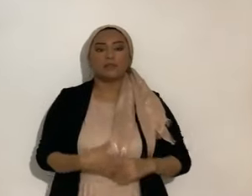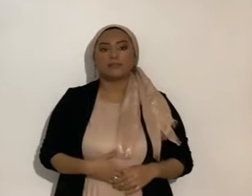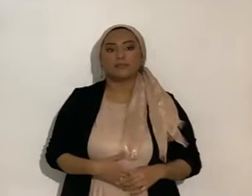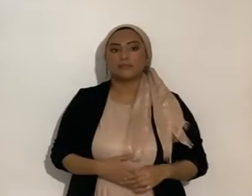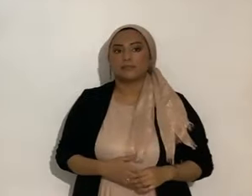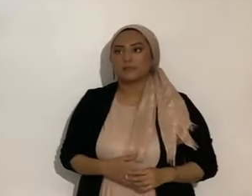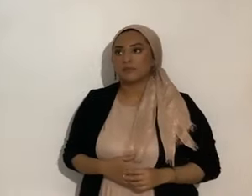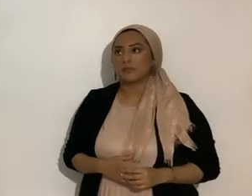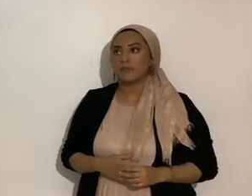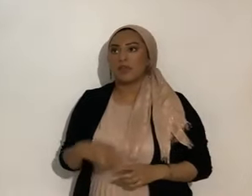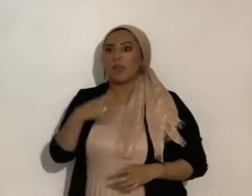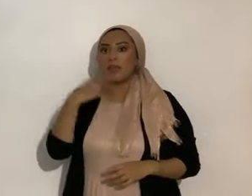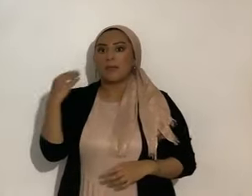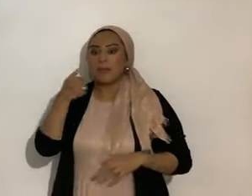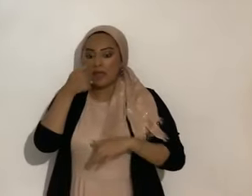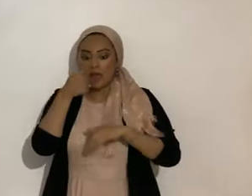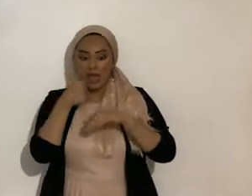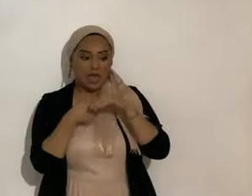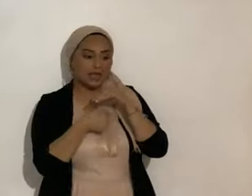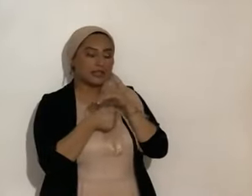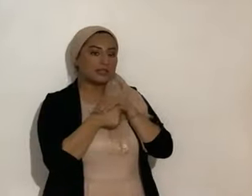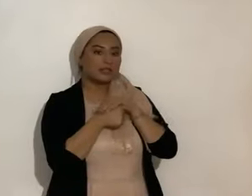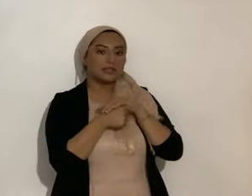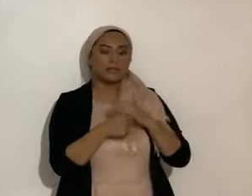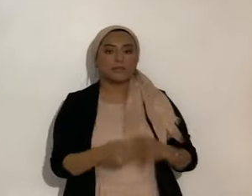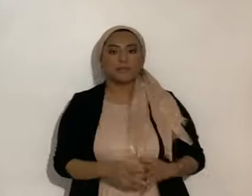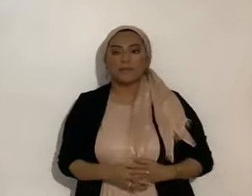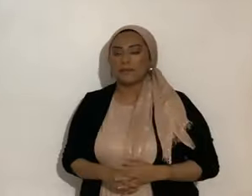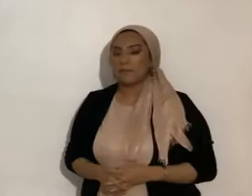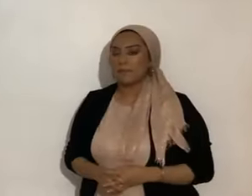y lo oculta, es decir, lo oculta.